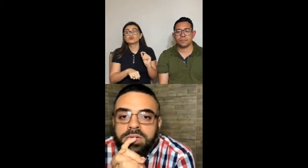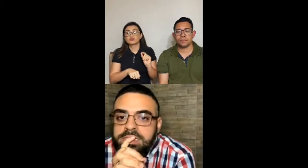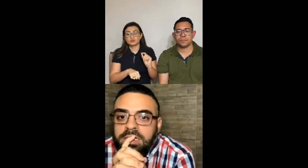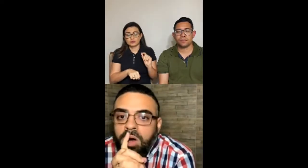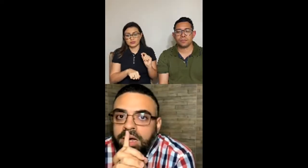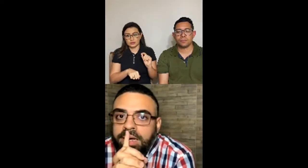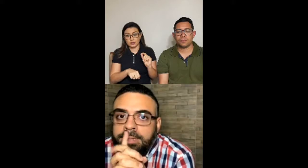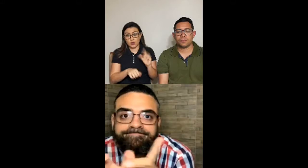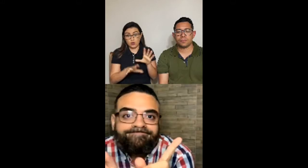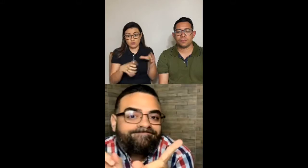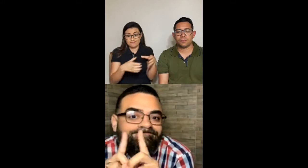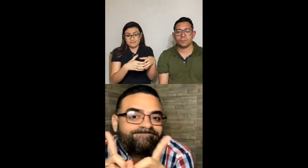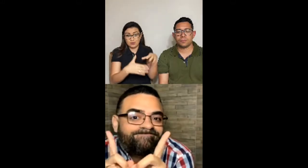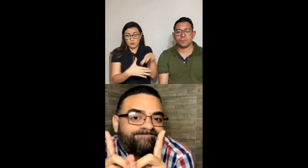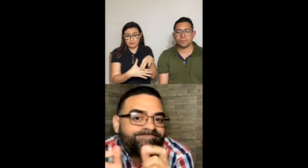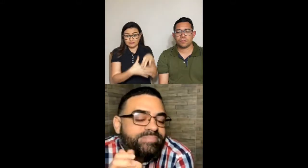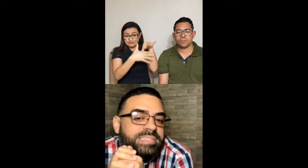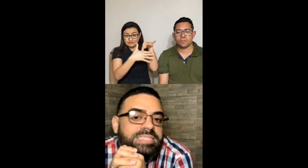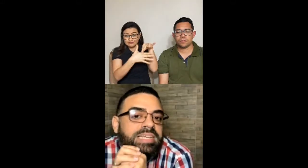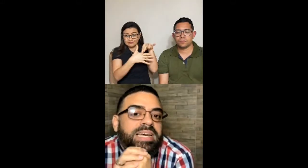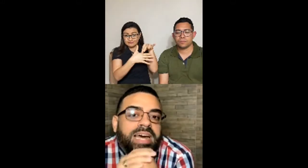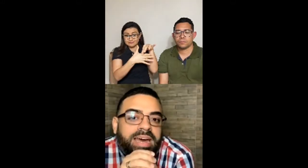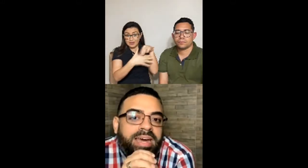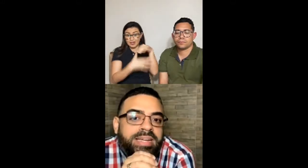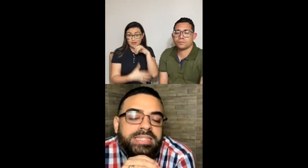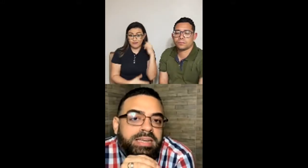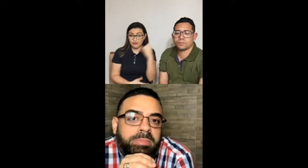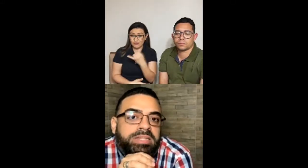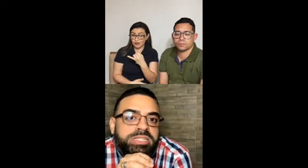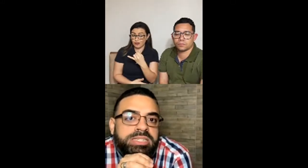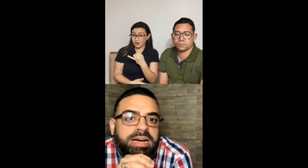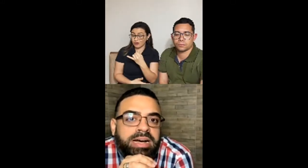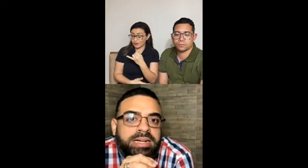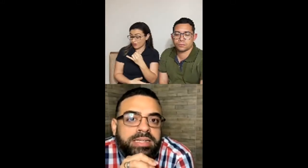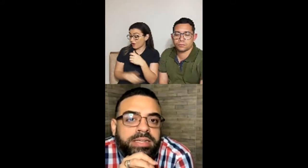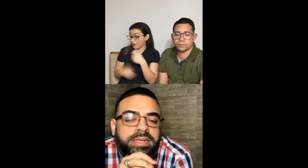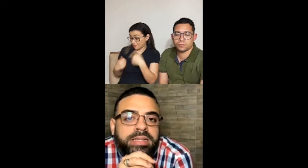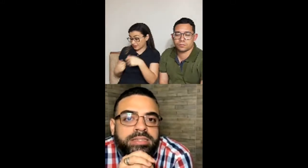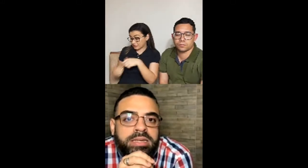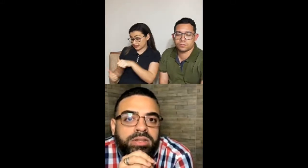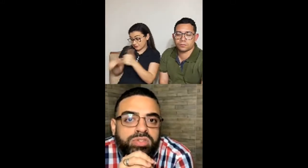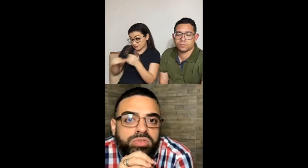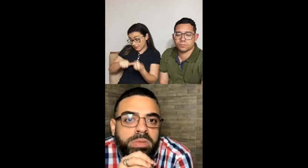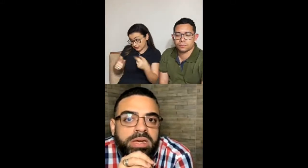que chegou um momento que a liderança falou assim, olha,